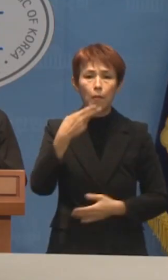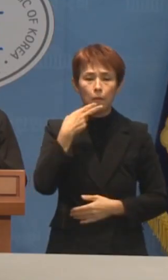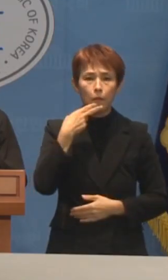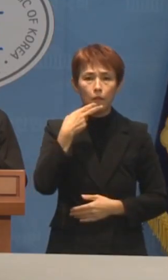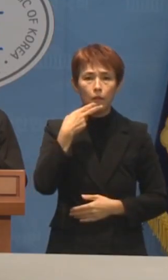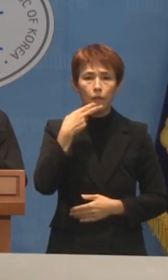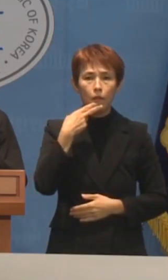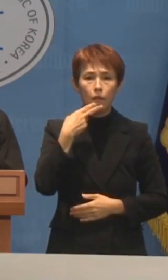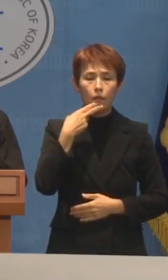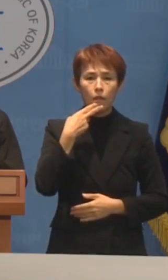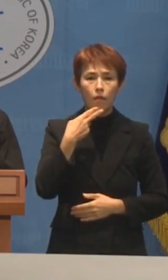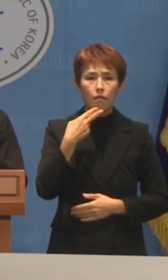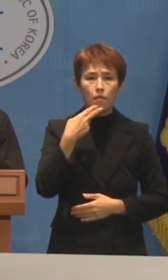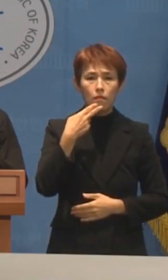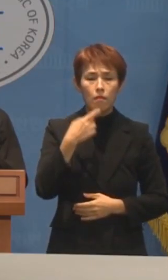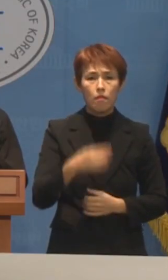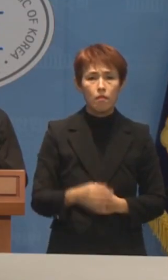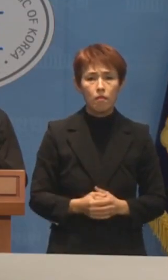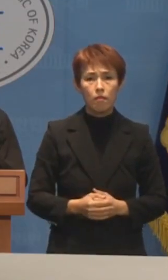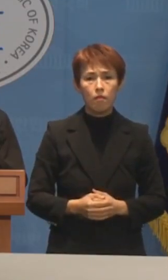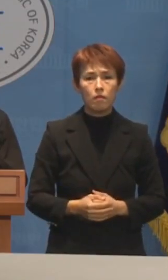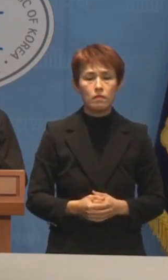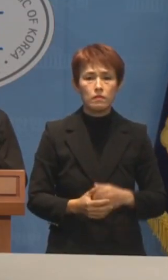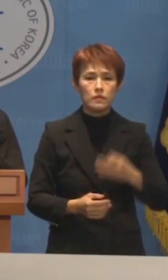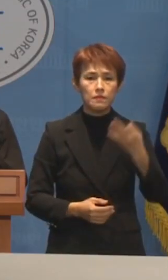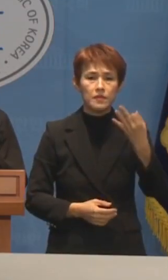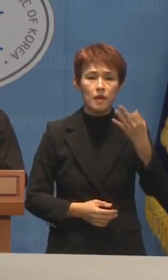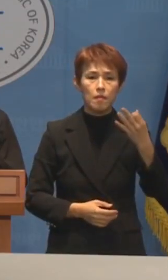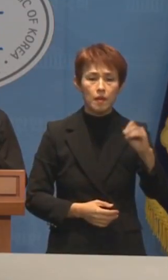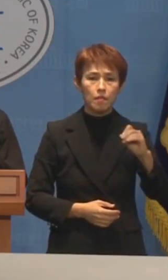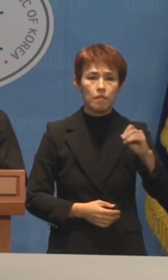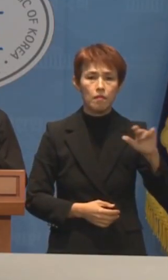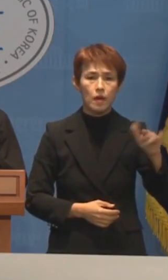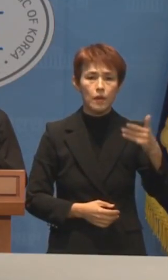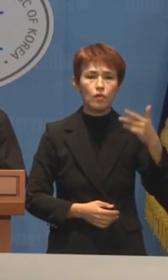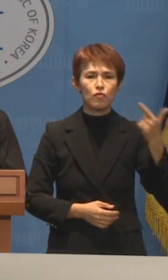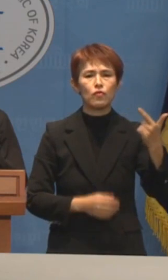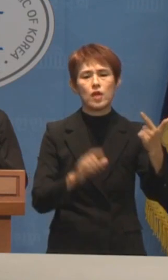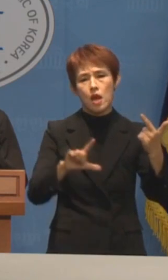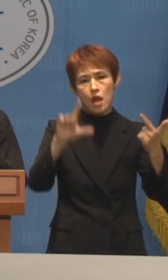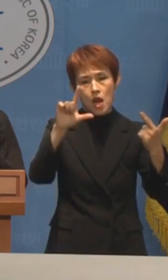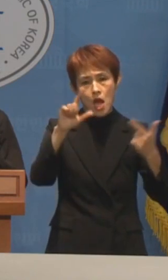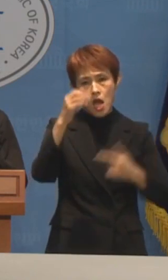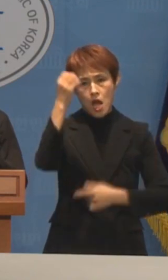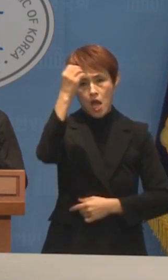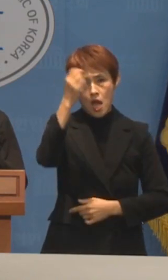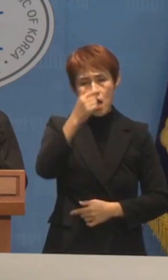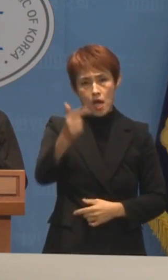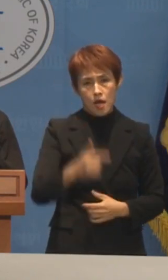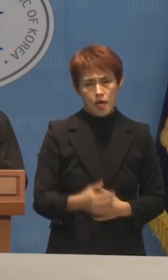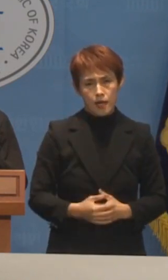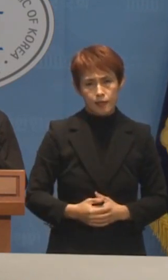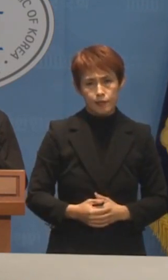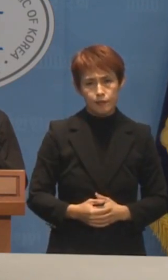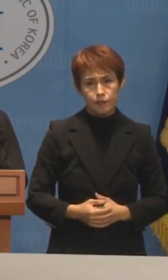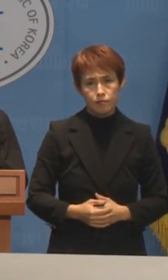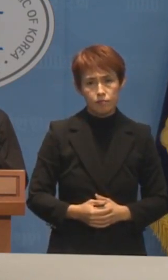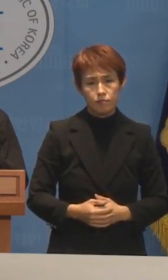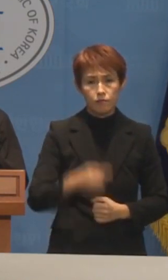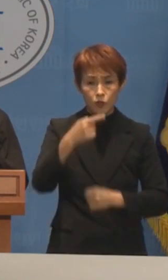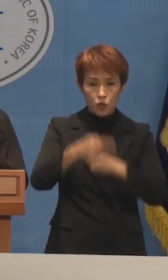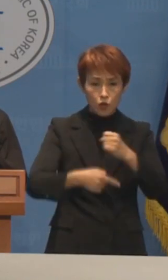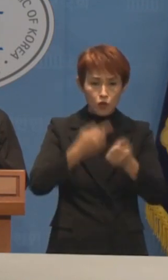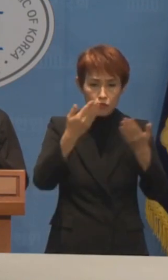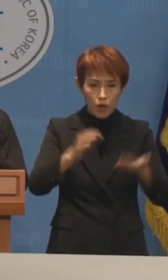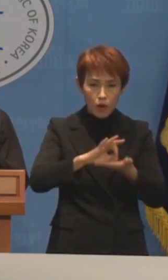연가 시간도 아닙니다. 연가 일수가 14만 806일에 달합니다. 가늠할 수 없는 이런 숫자의 연가가 저축되어